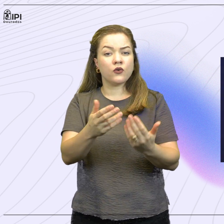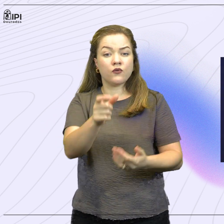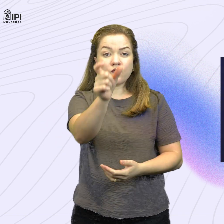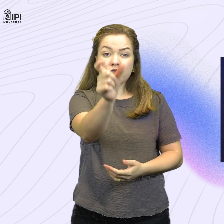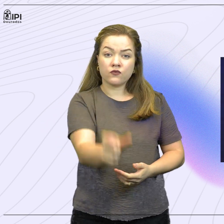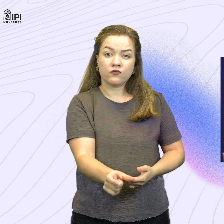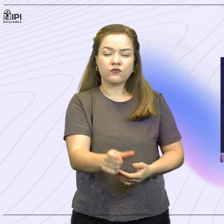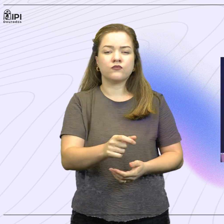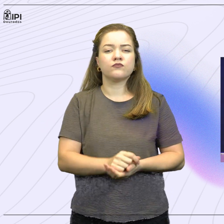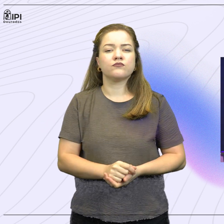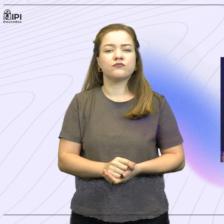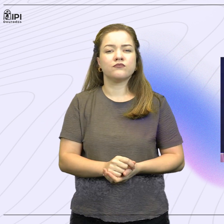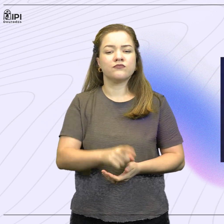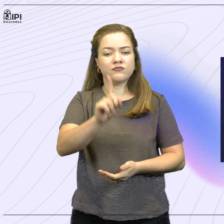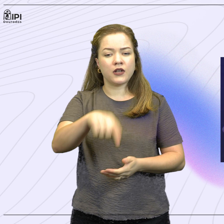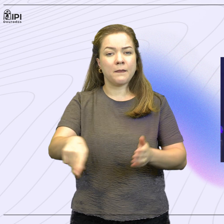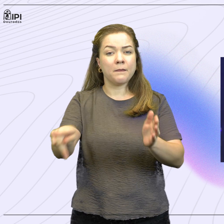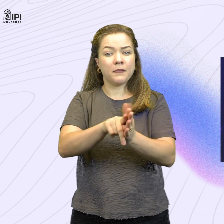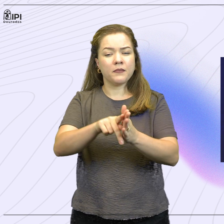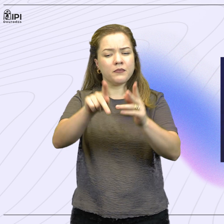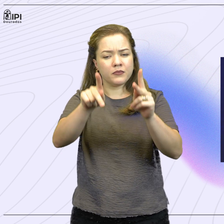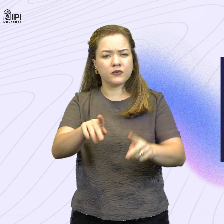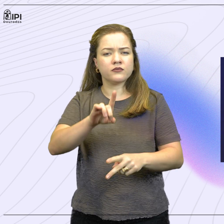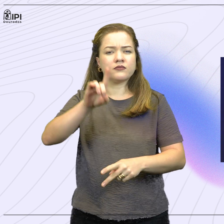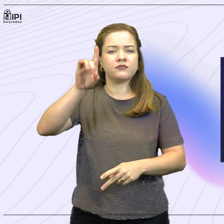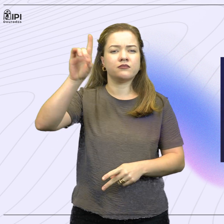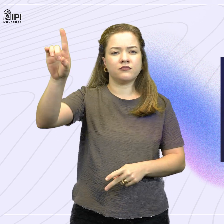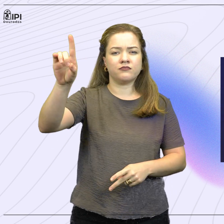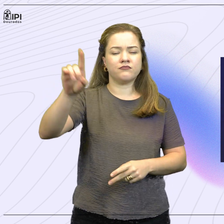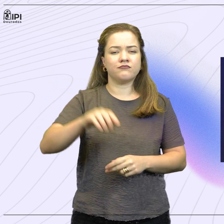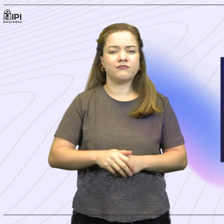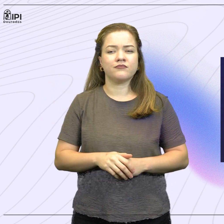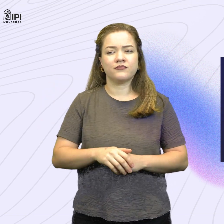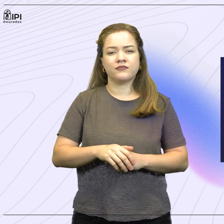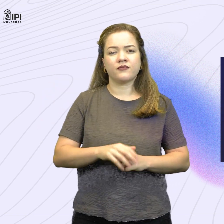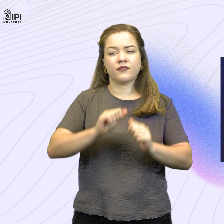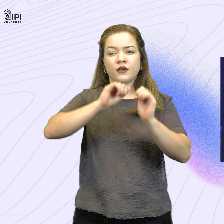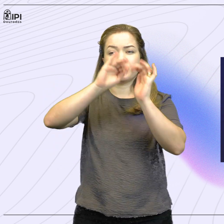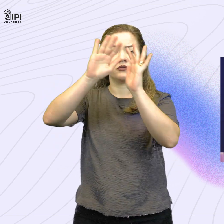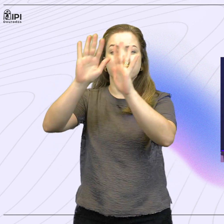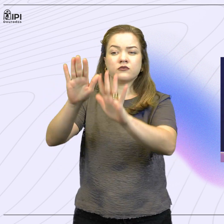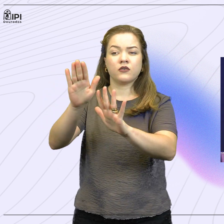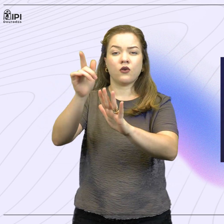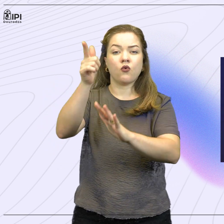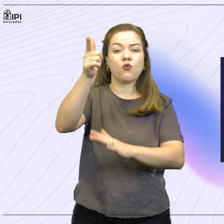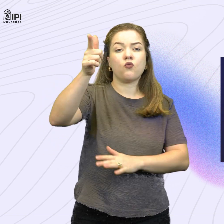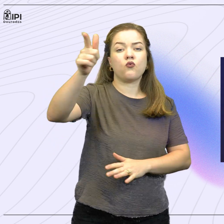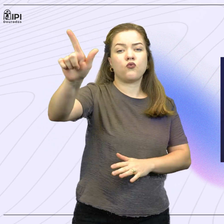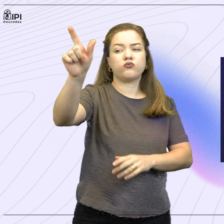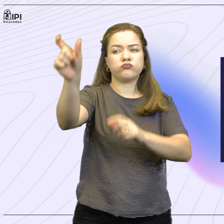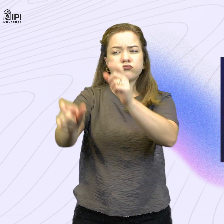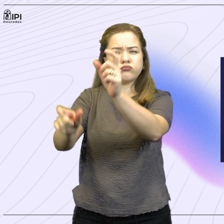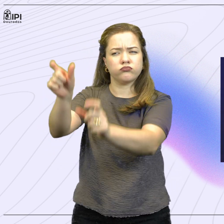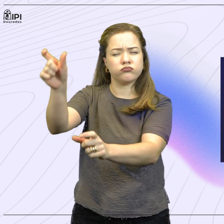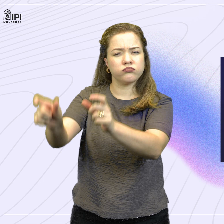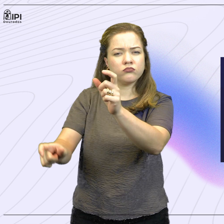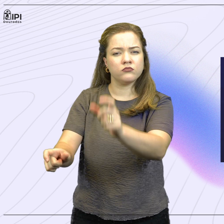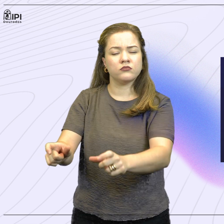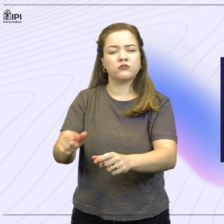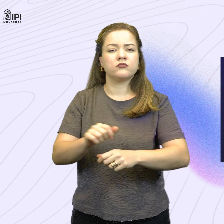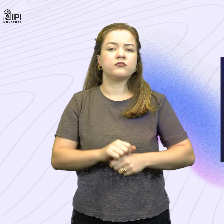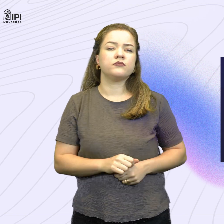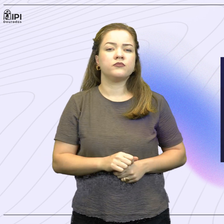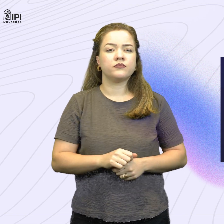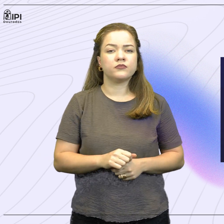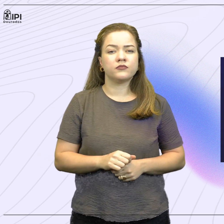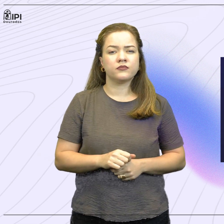pessoa, como povo de Deus, algo que pode alcançar outras vidas, algo que pode alcançar pessoas, algo